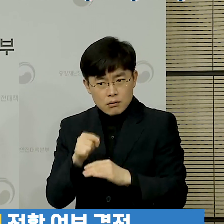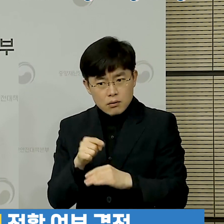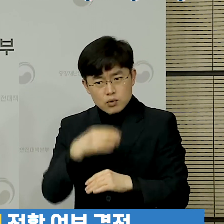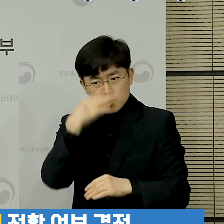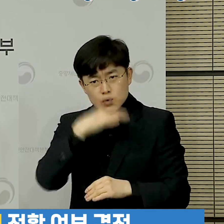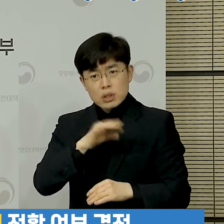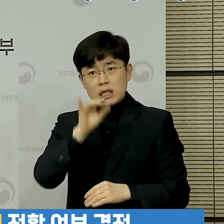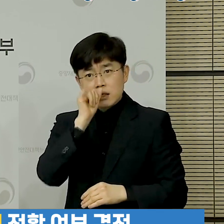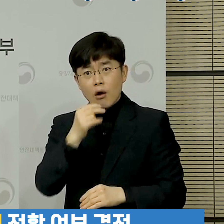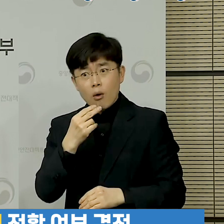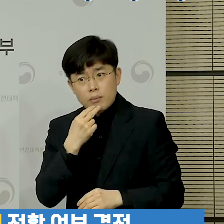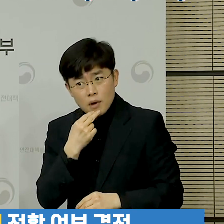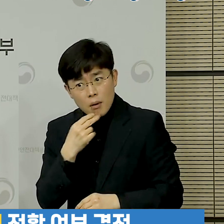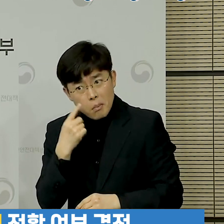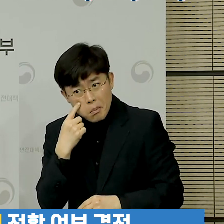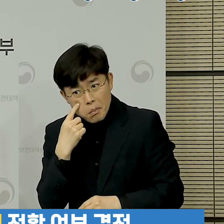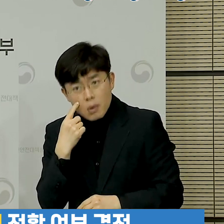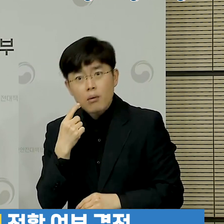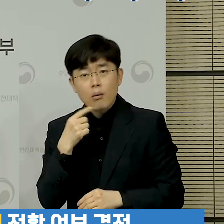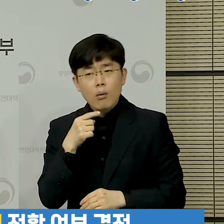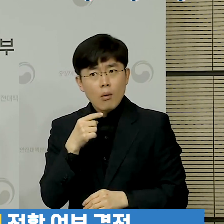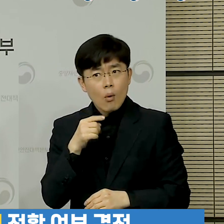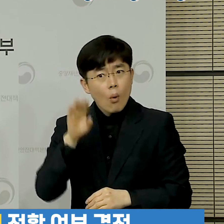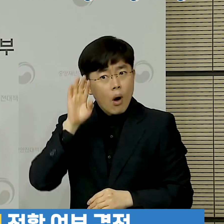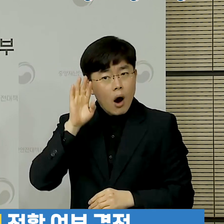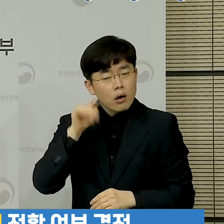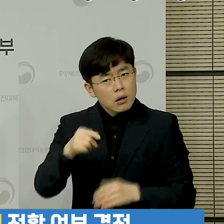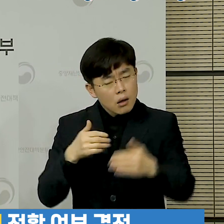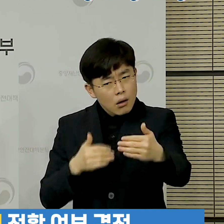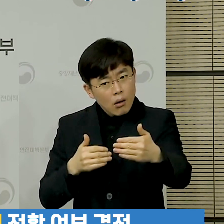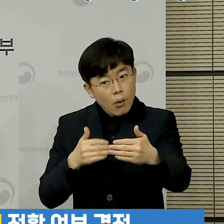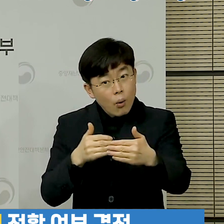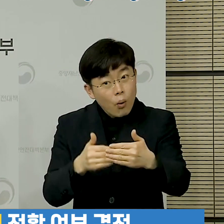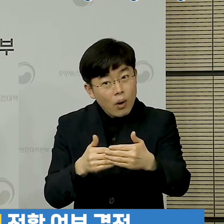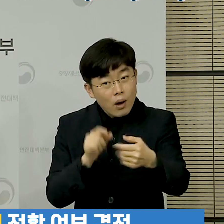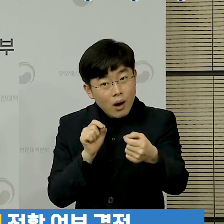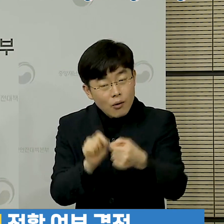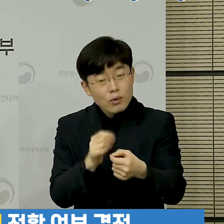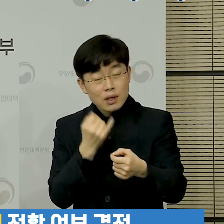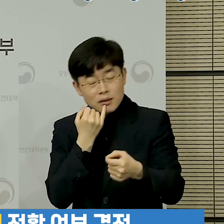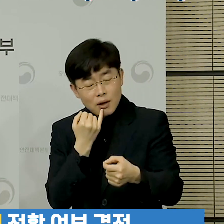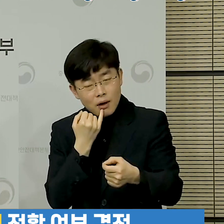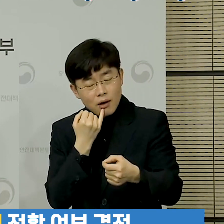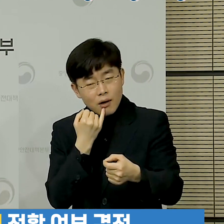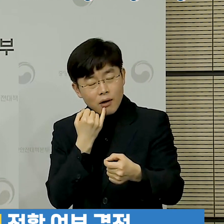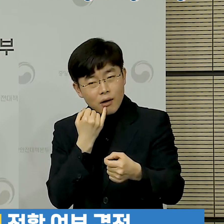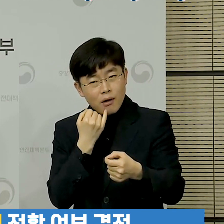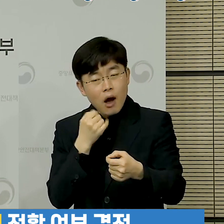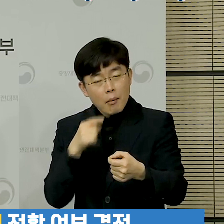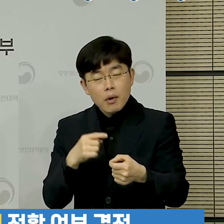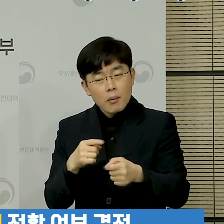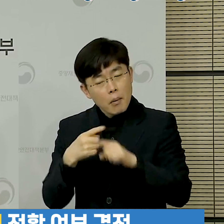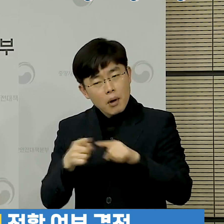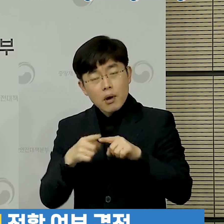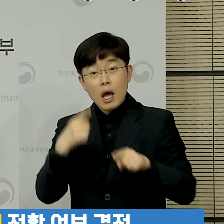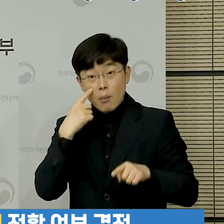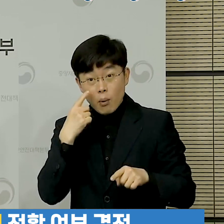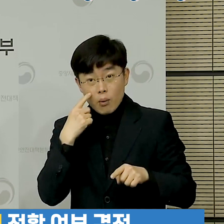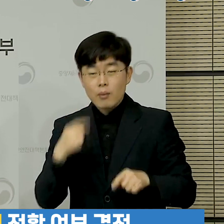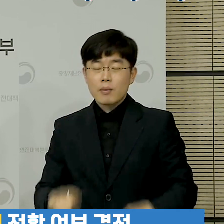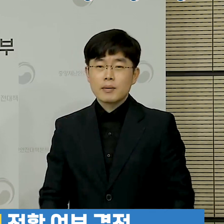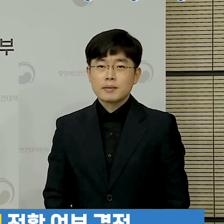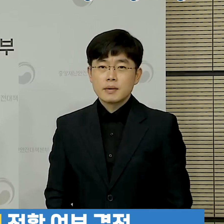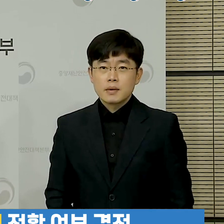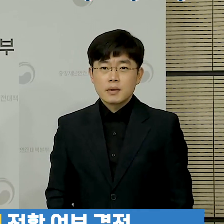보고 이 강화된 사회적 거리두기를 완화해도 되는 시점인지 아닌지에 대한 판단들은 한번 해보고 거기에